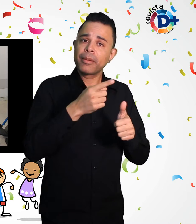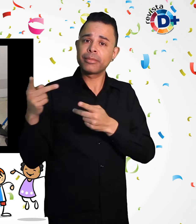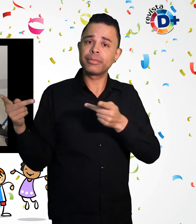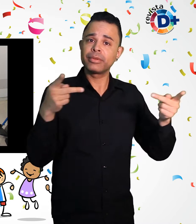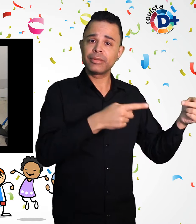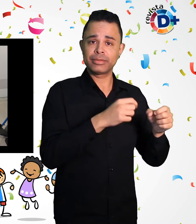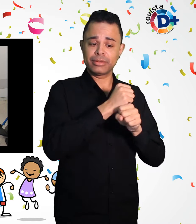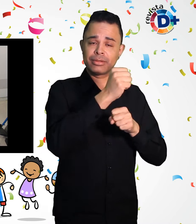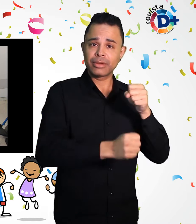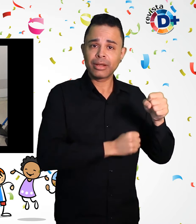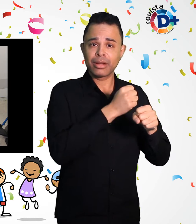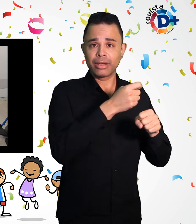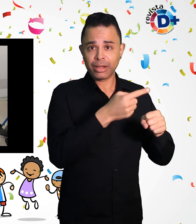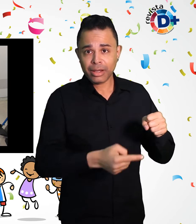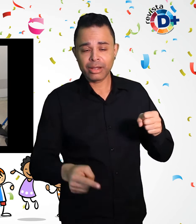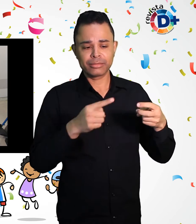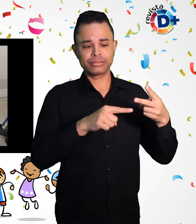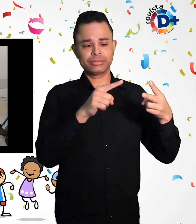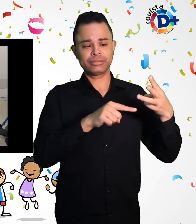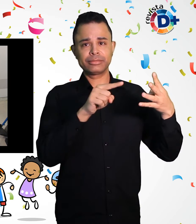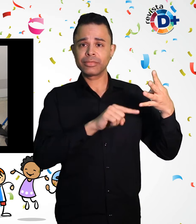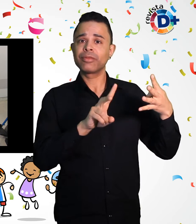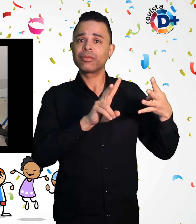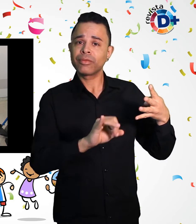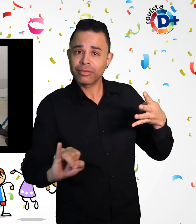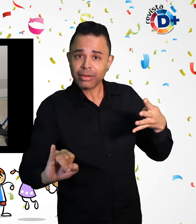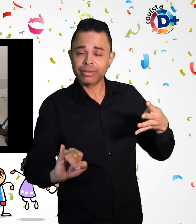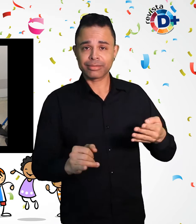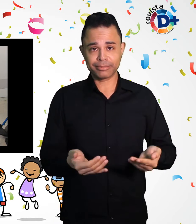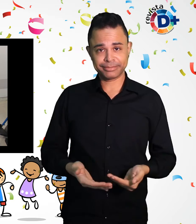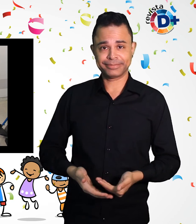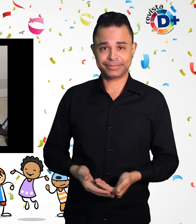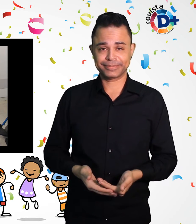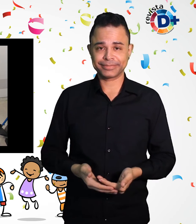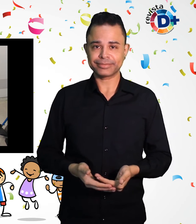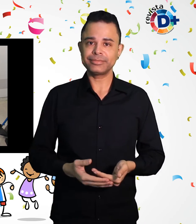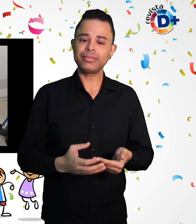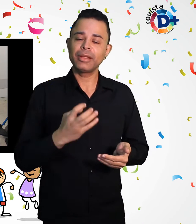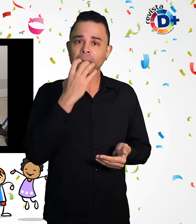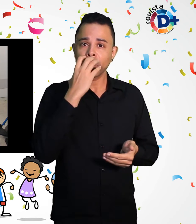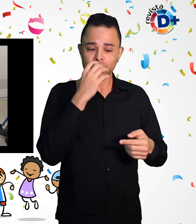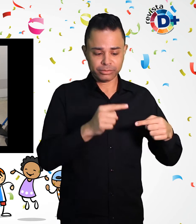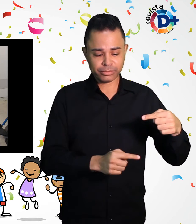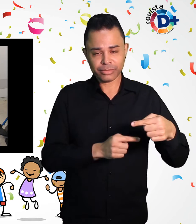visitas que o cão fará a instituição este ano a raça bern é muito